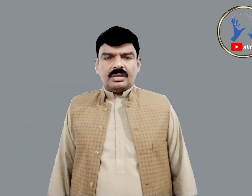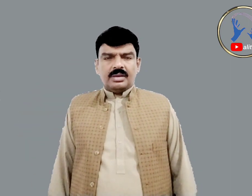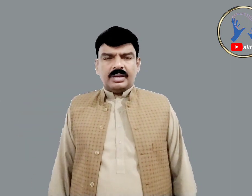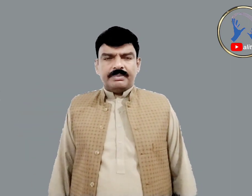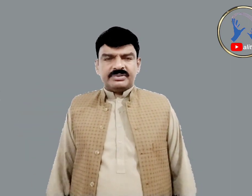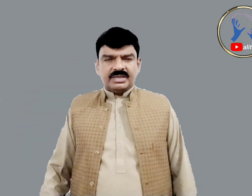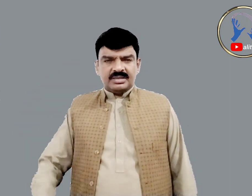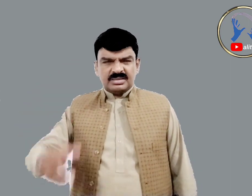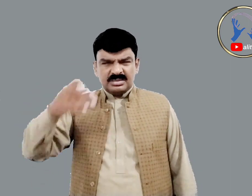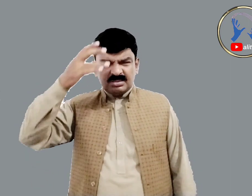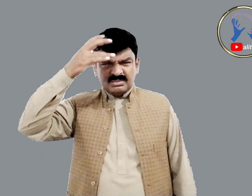अपसेट